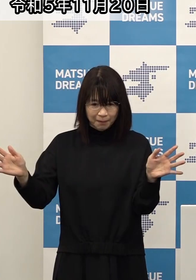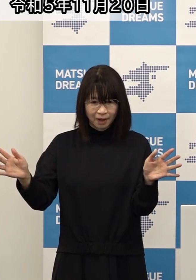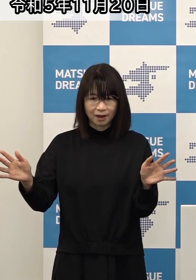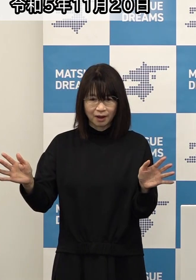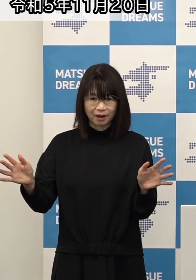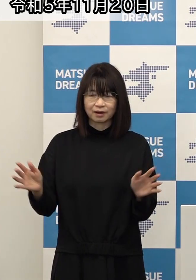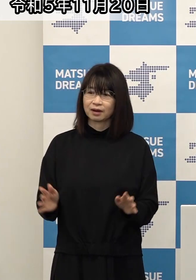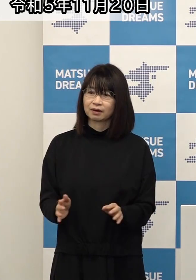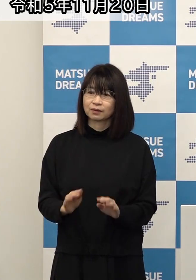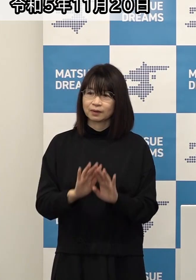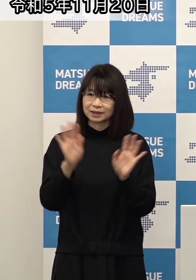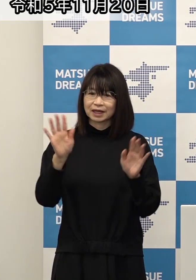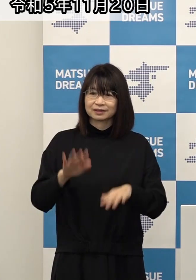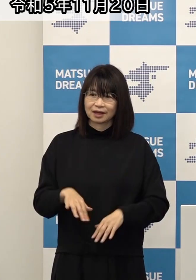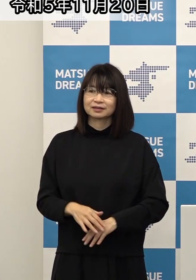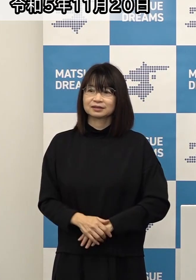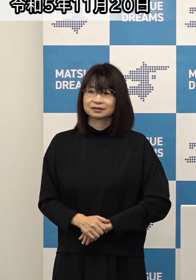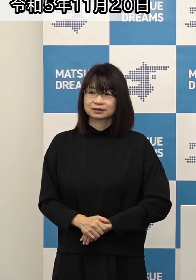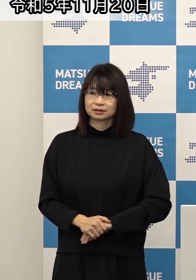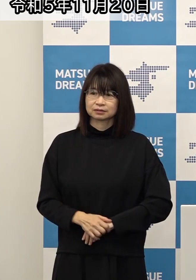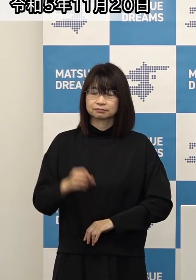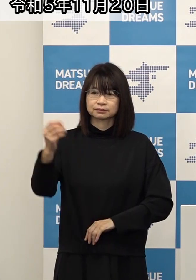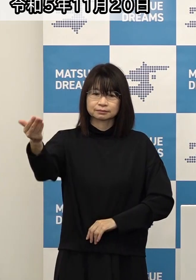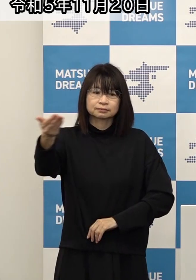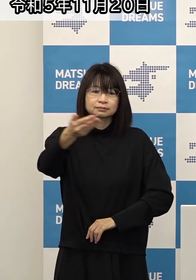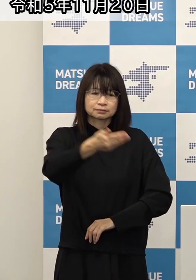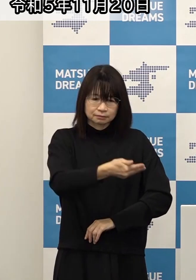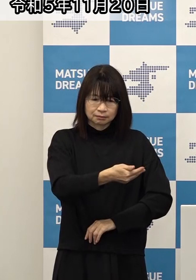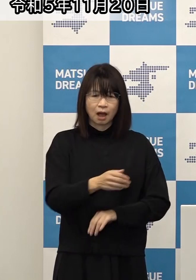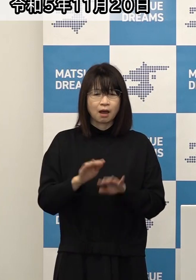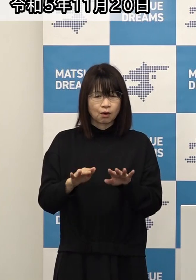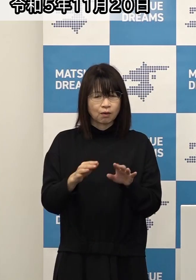。 今回の増額はやむを得ないんでしょうか。